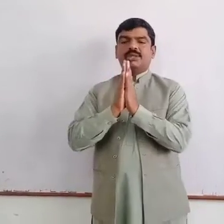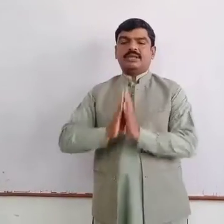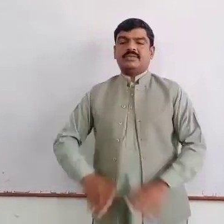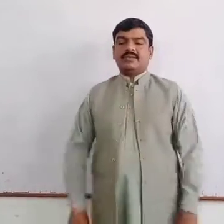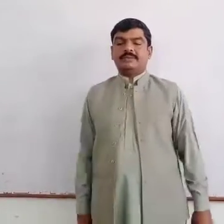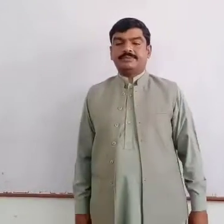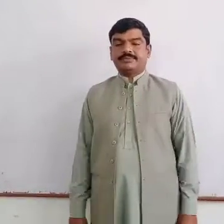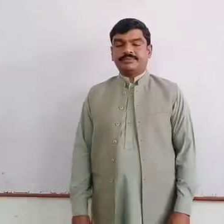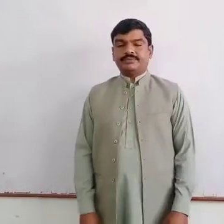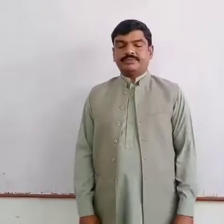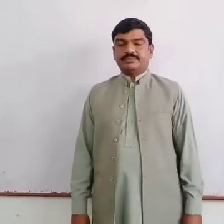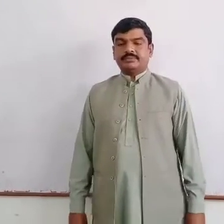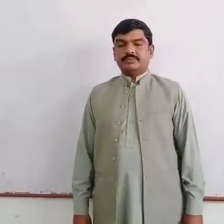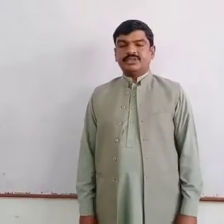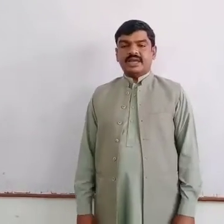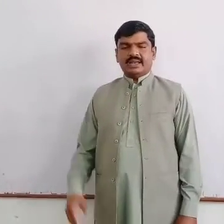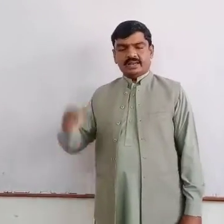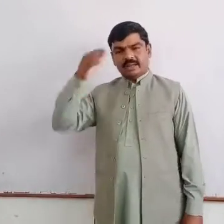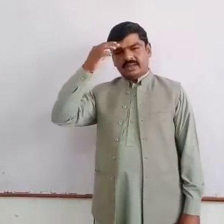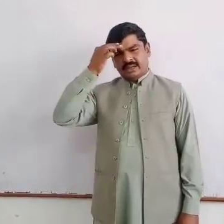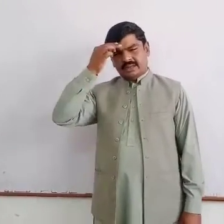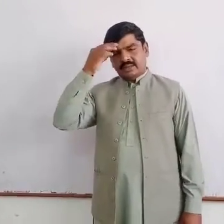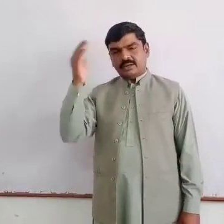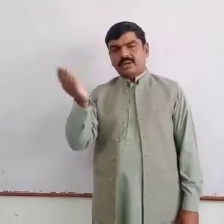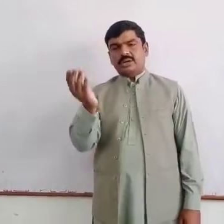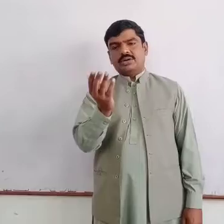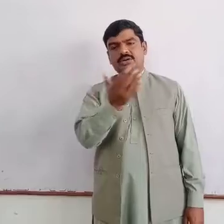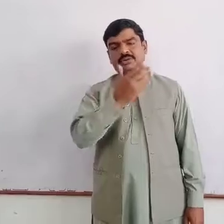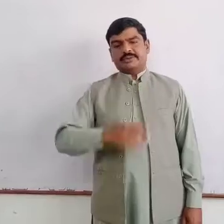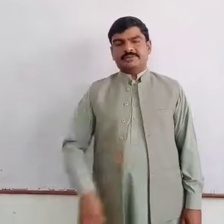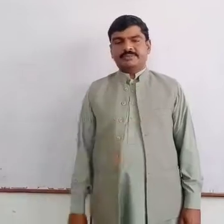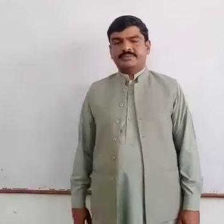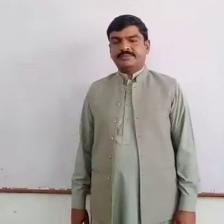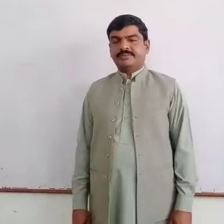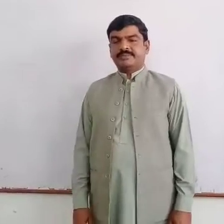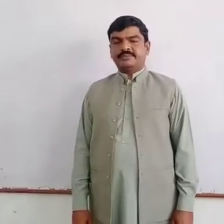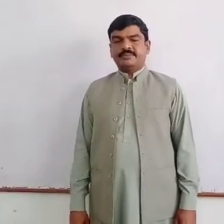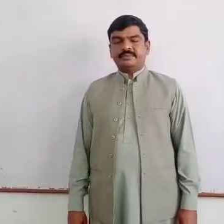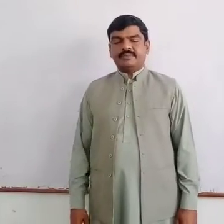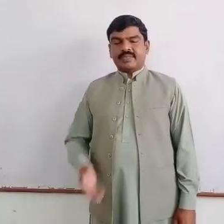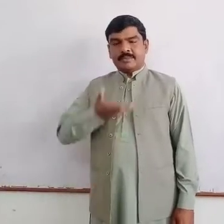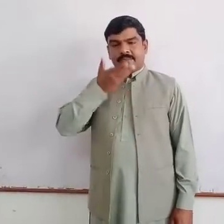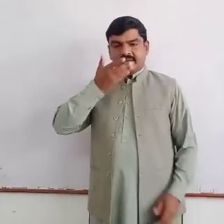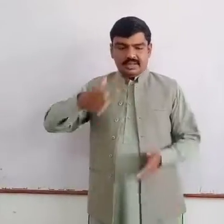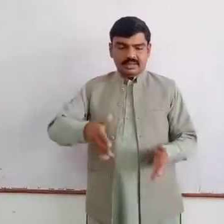पुझा करने मादा मसाइल और और नहर पानी